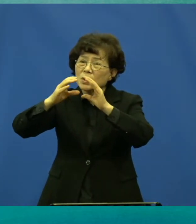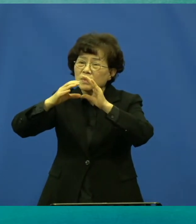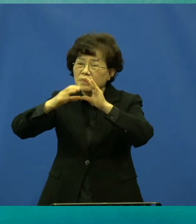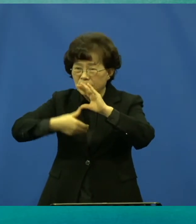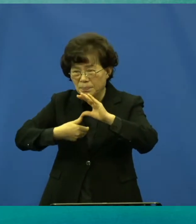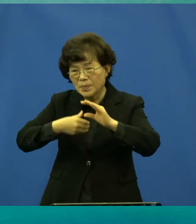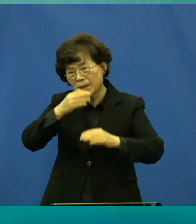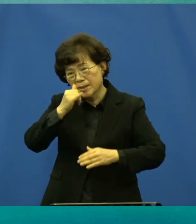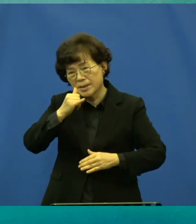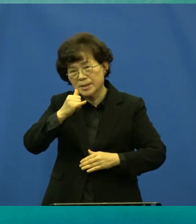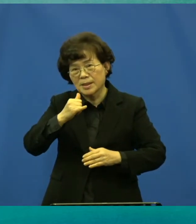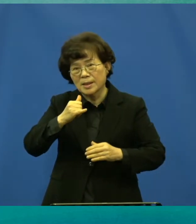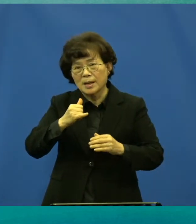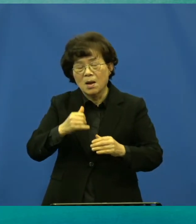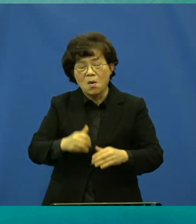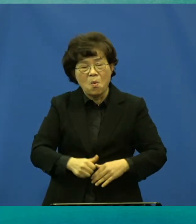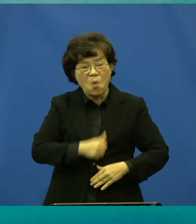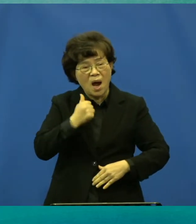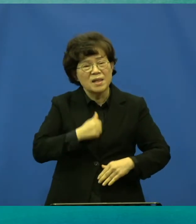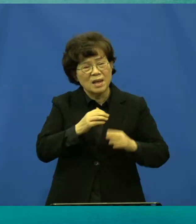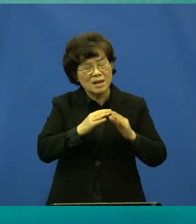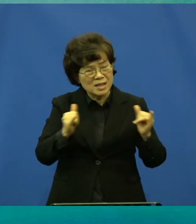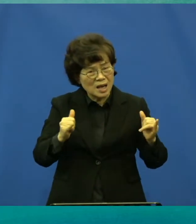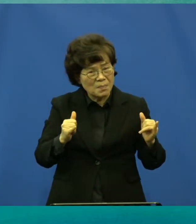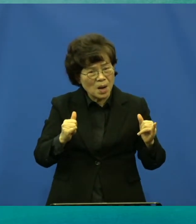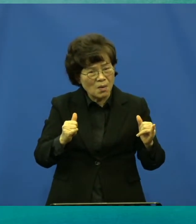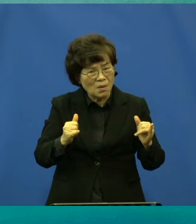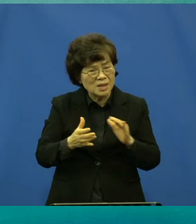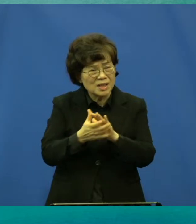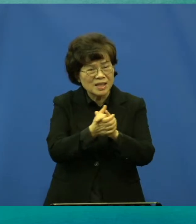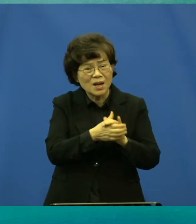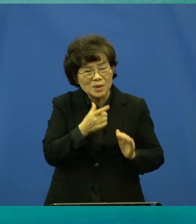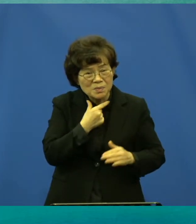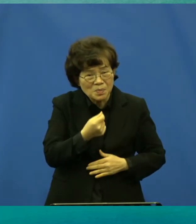이런 성을 팍팍 내는 사람하고는 대화를 할 수가 없습니다.